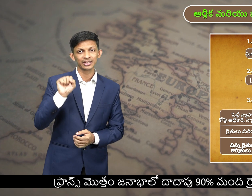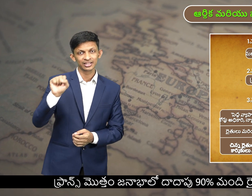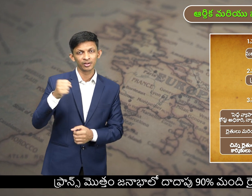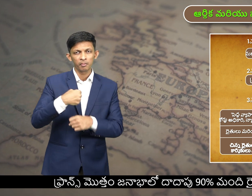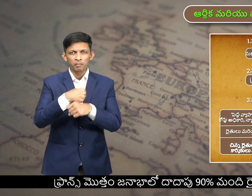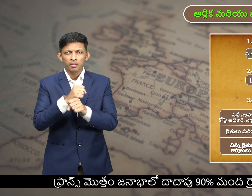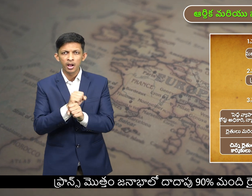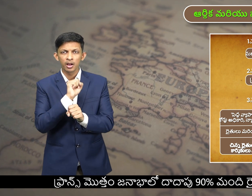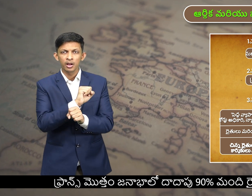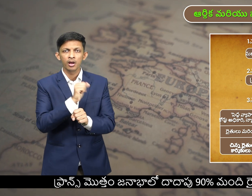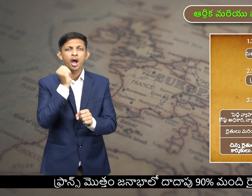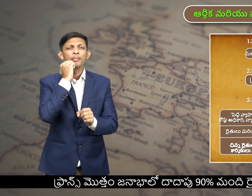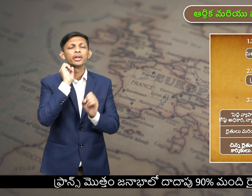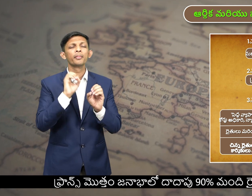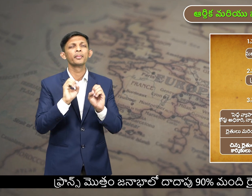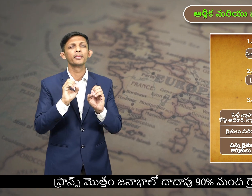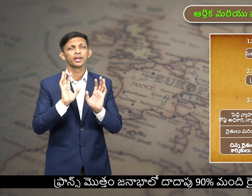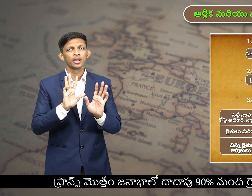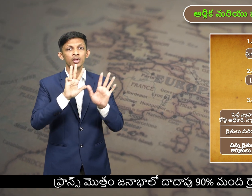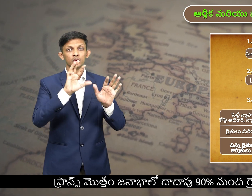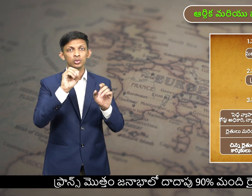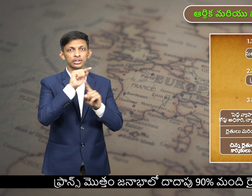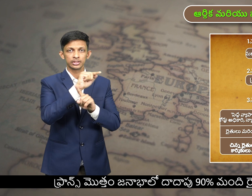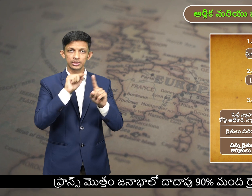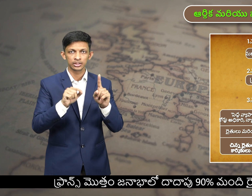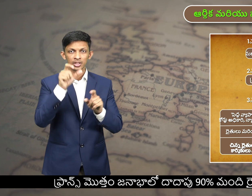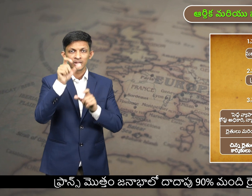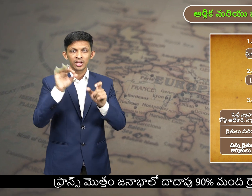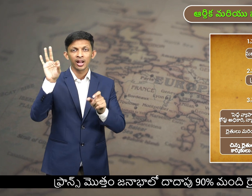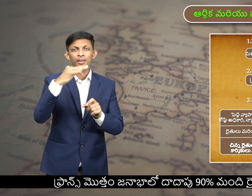ఫ్రాన్స్ మొత్తం జనాభాలో దాదాపు 90% మంది రైతులు ఉన్నారు.